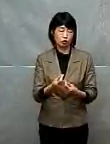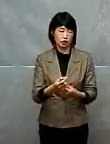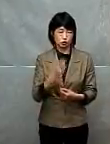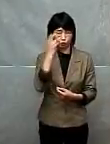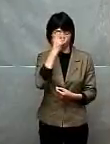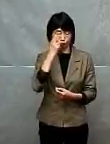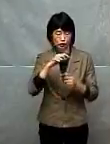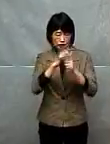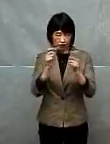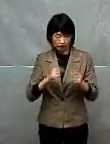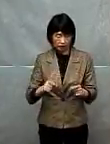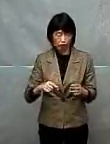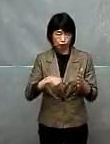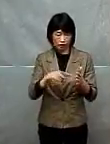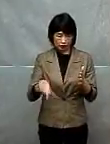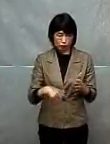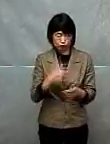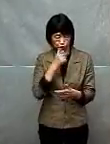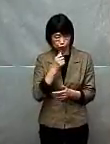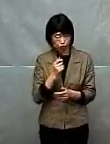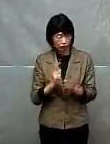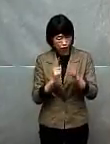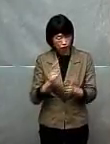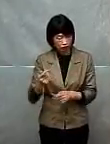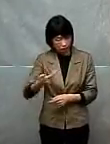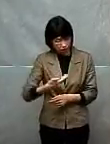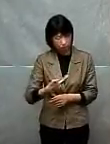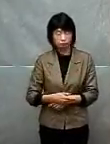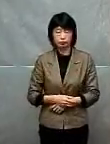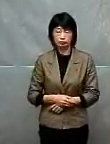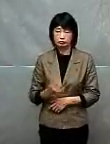十分だったかどうかっていうことですけれども、